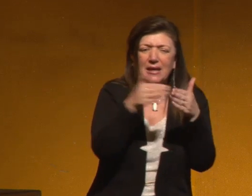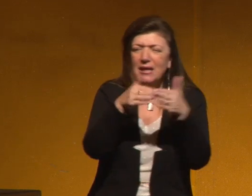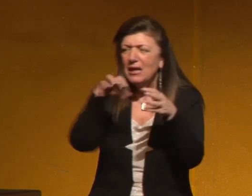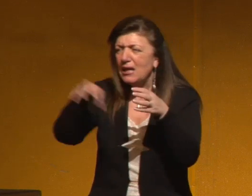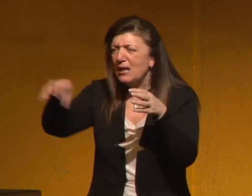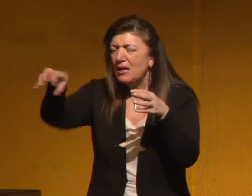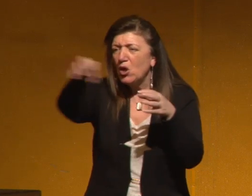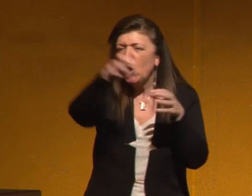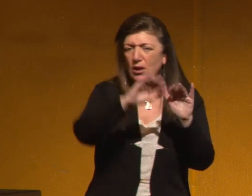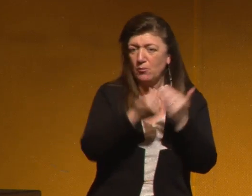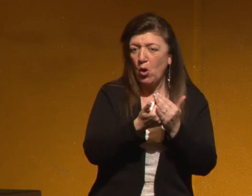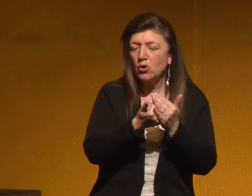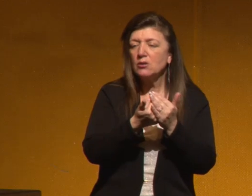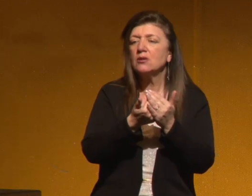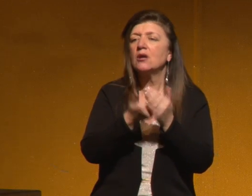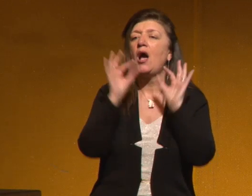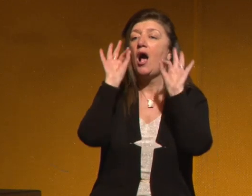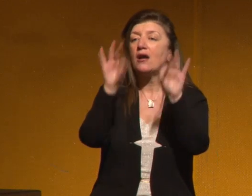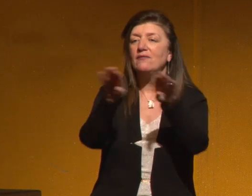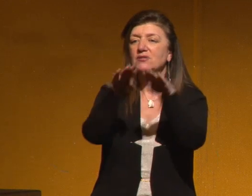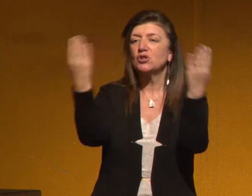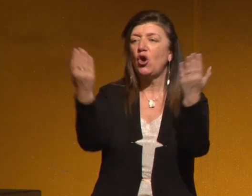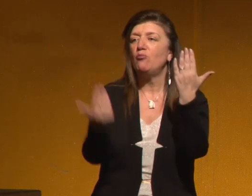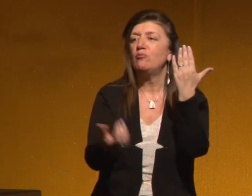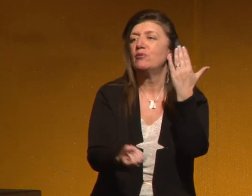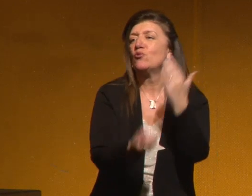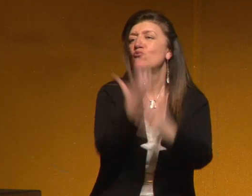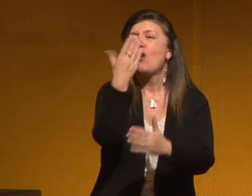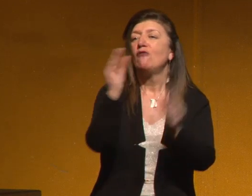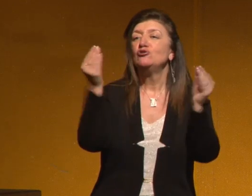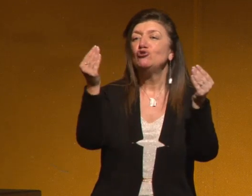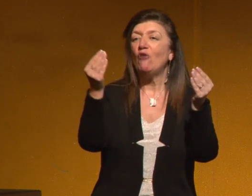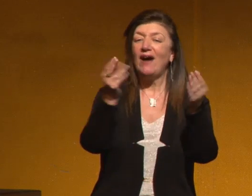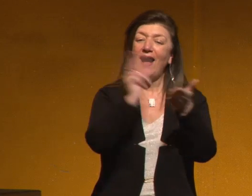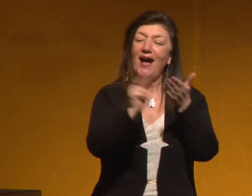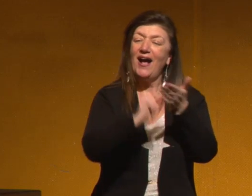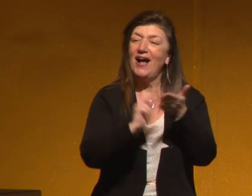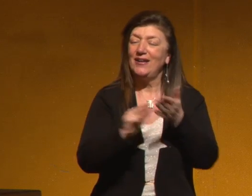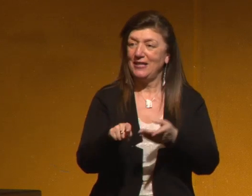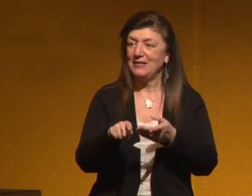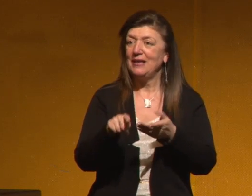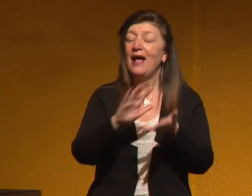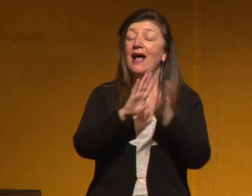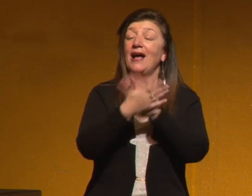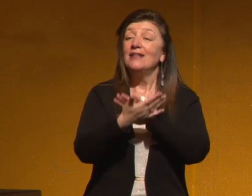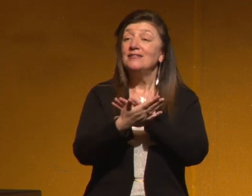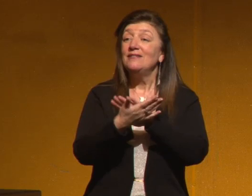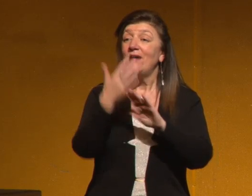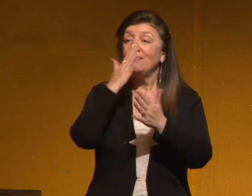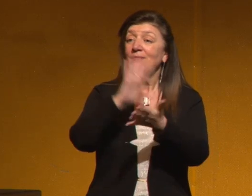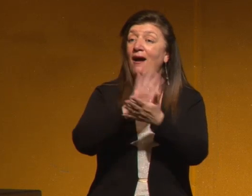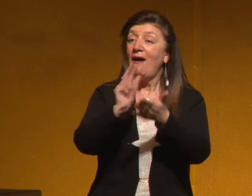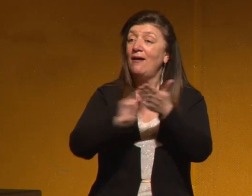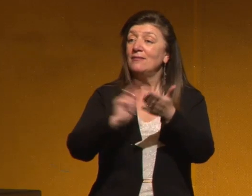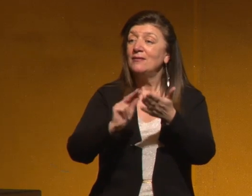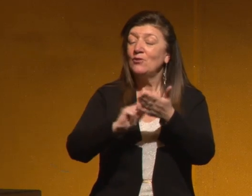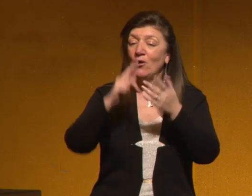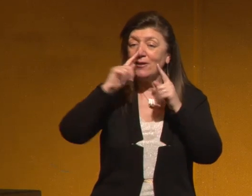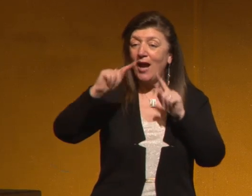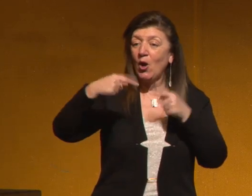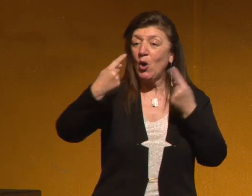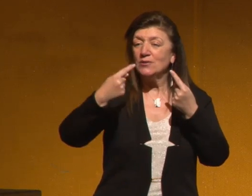valorizzando giovani autori insomma un editoria che contrasta quotidianamente con